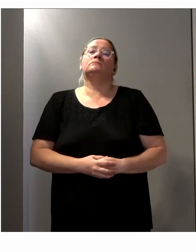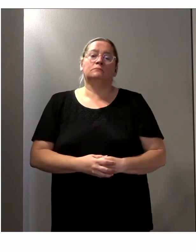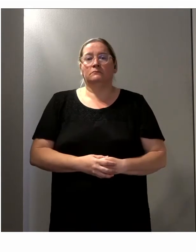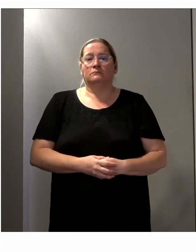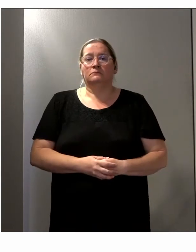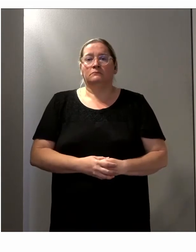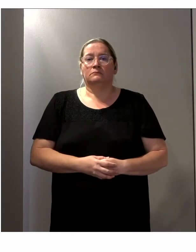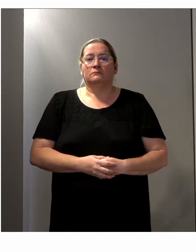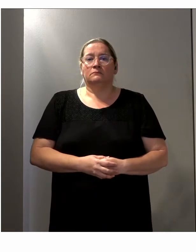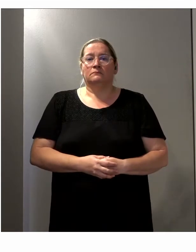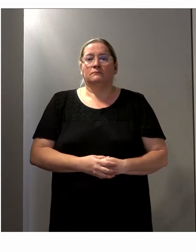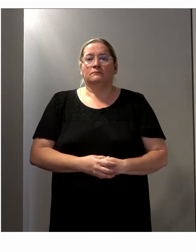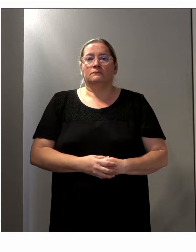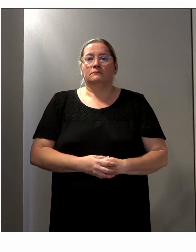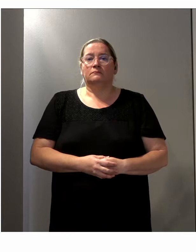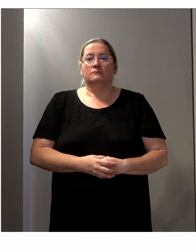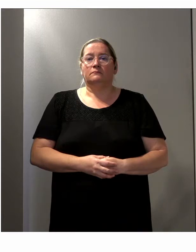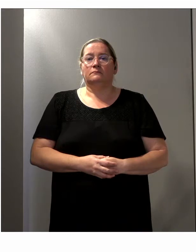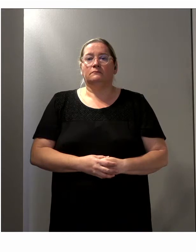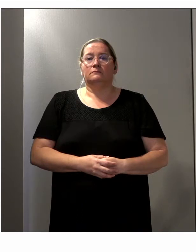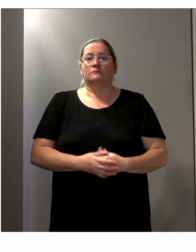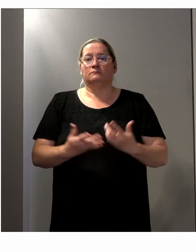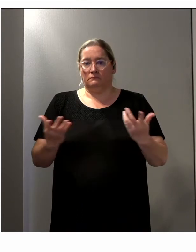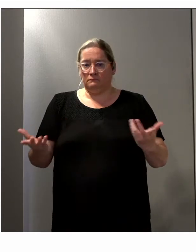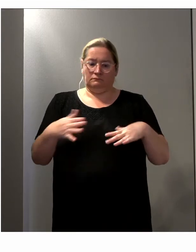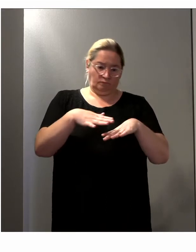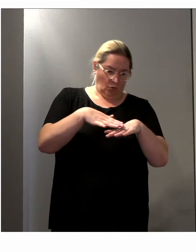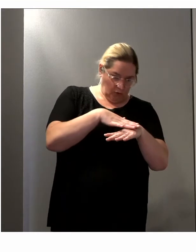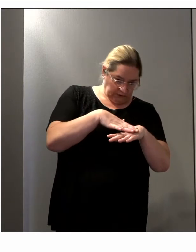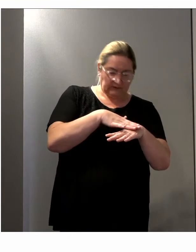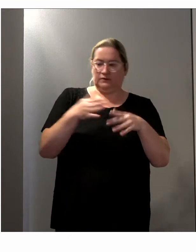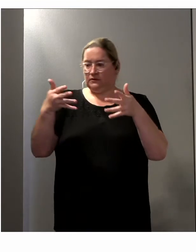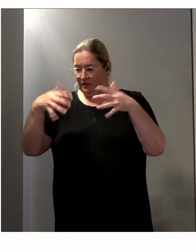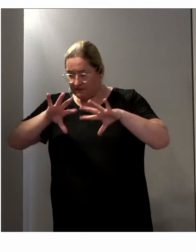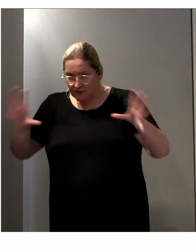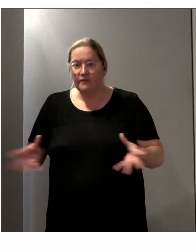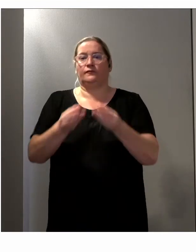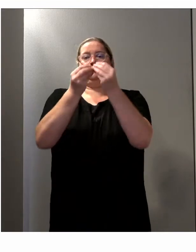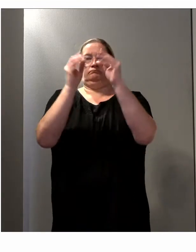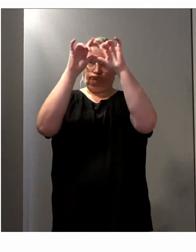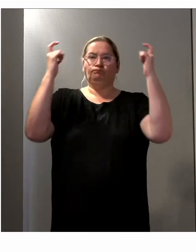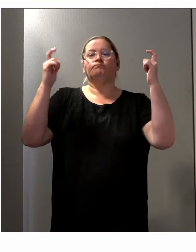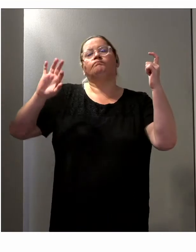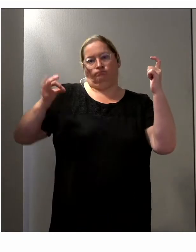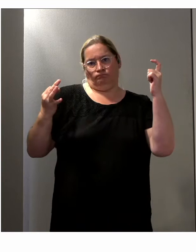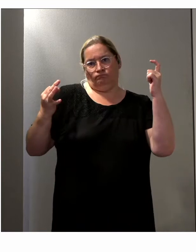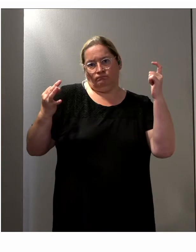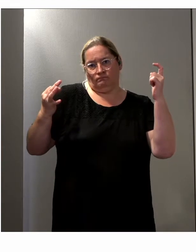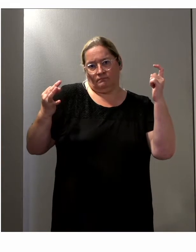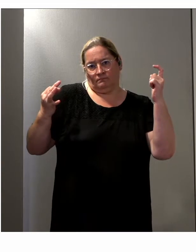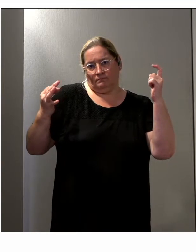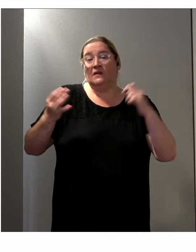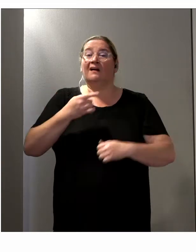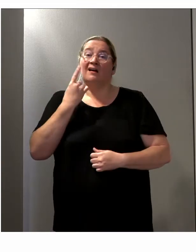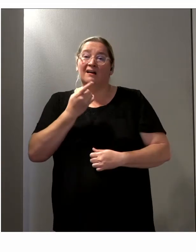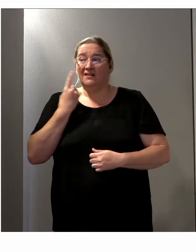fil continu en termes politiques et administratifs, bien sûr, mais chargé d'appliquer une